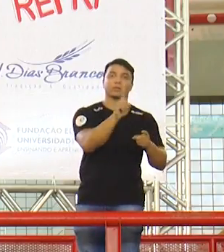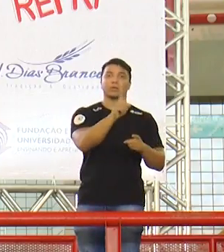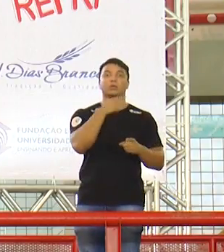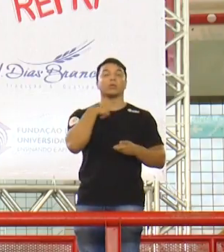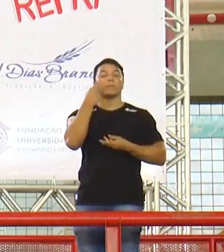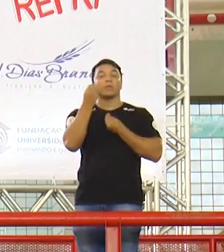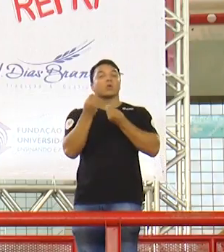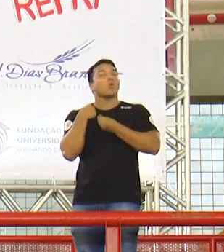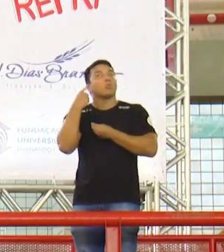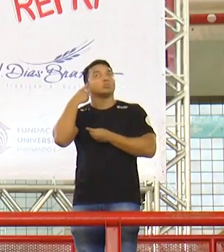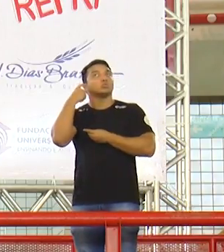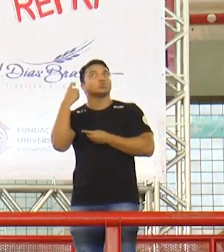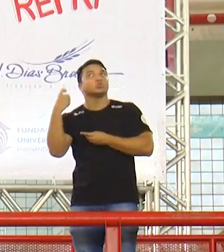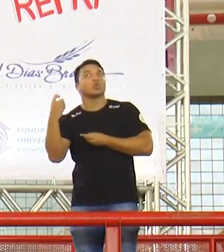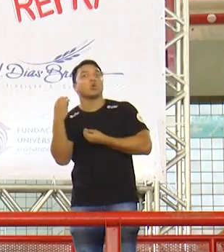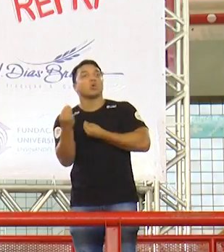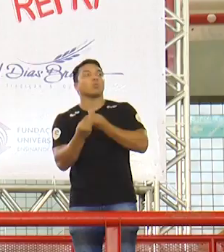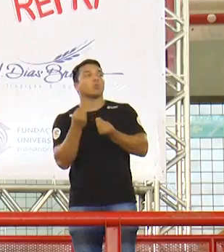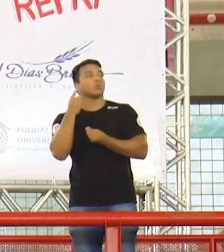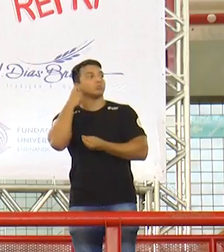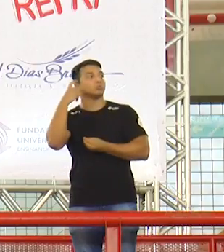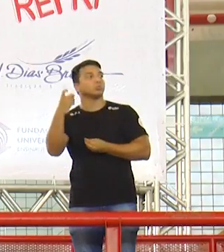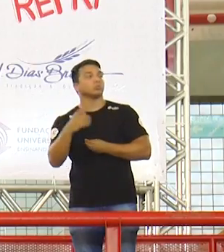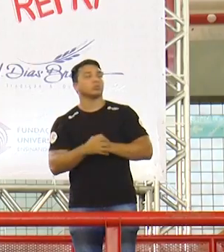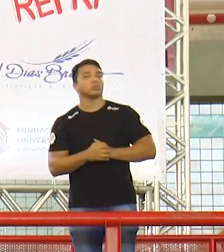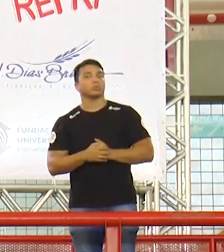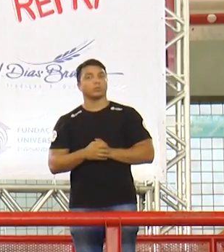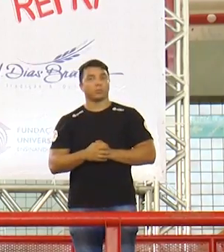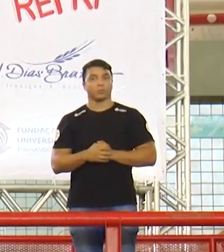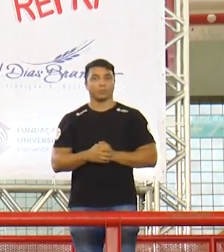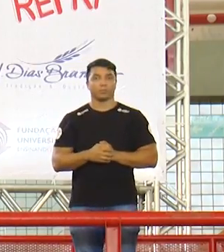a sonoridade que é importante.